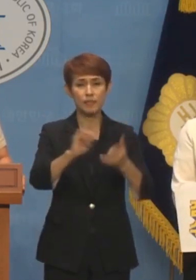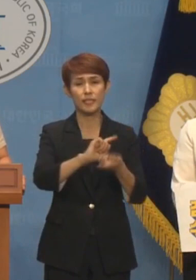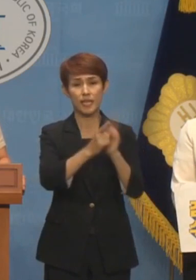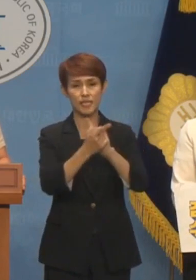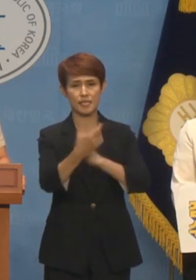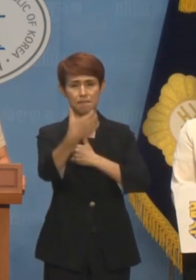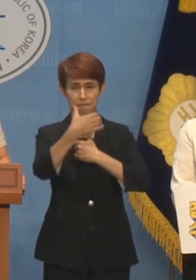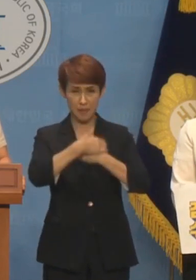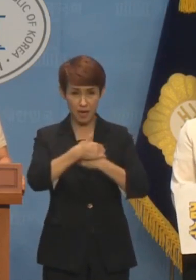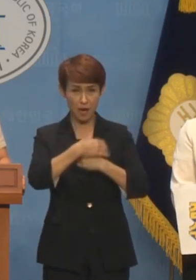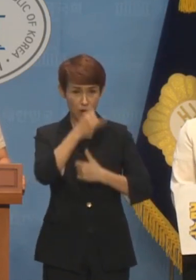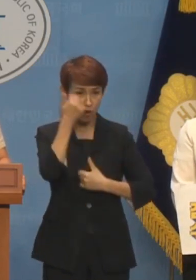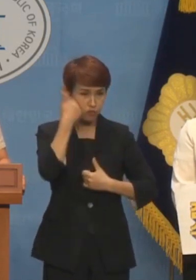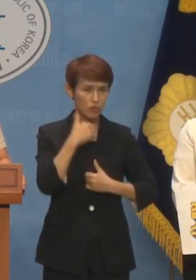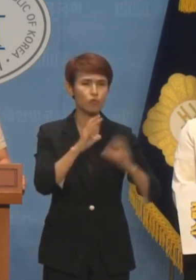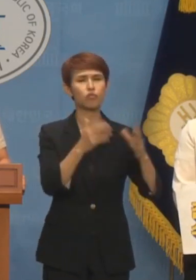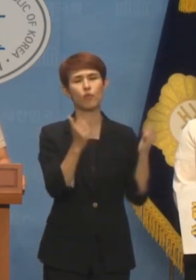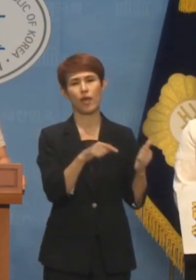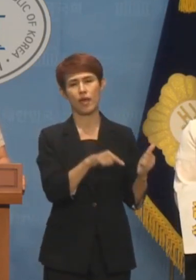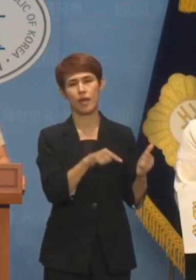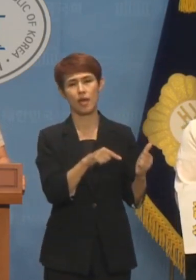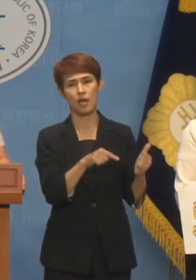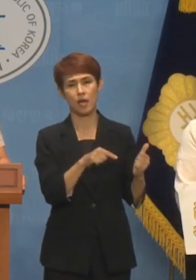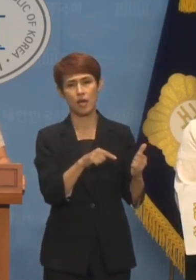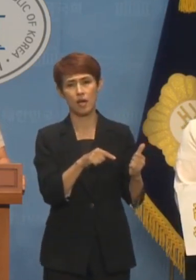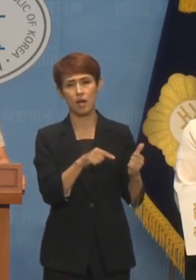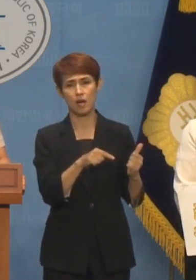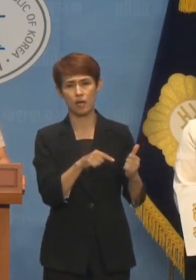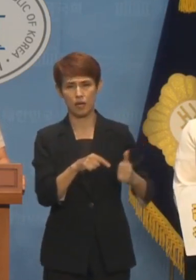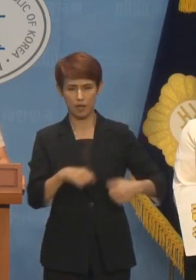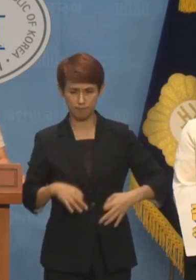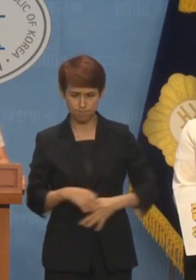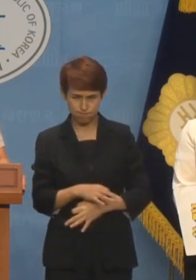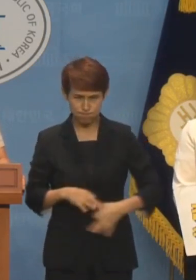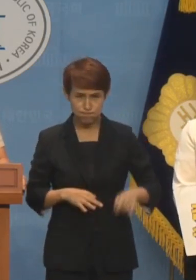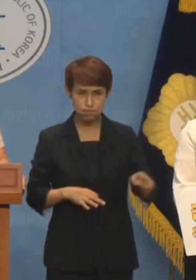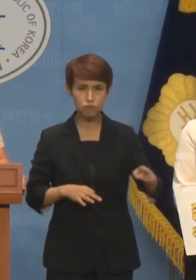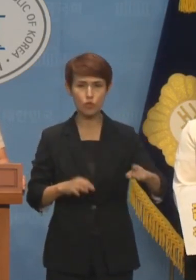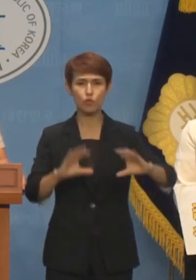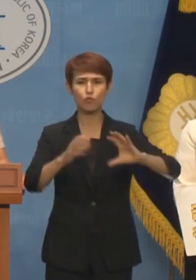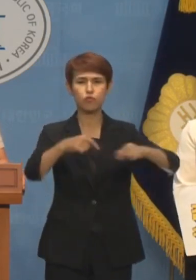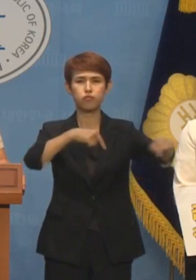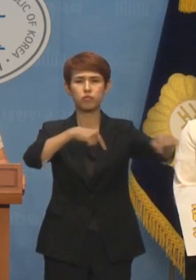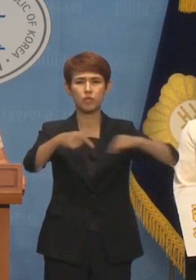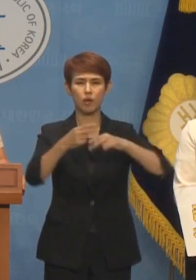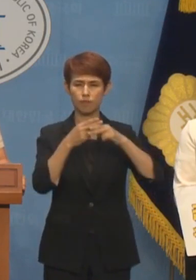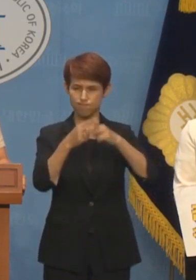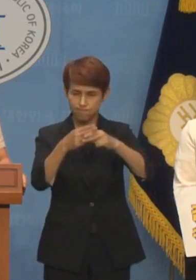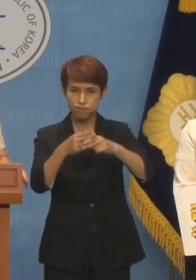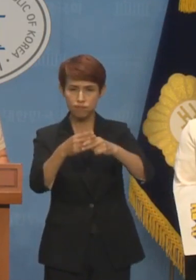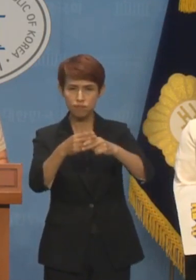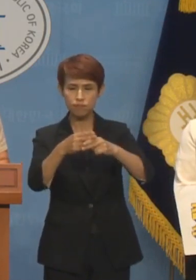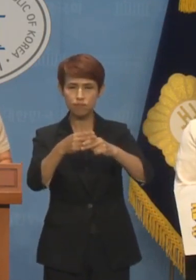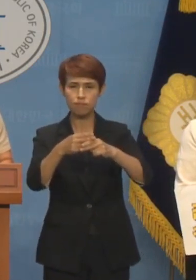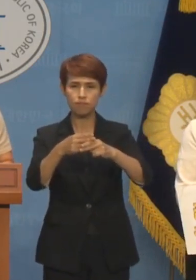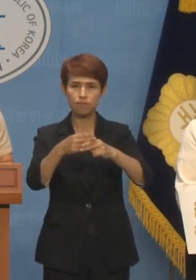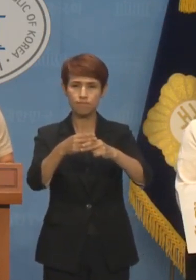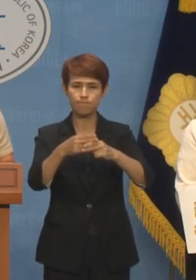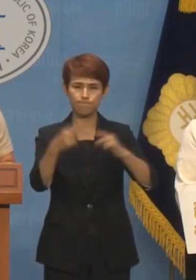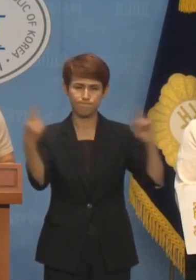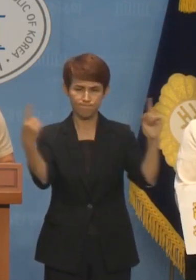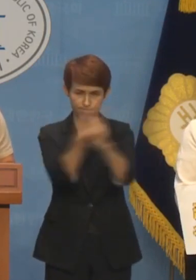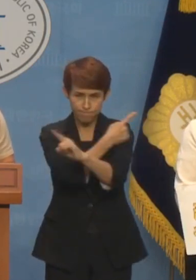위임받은 국회는 이러한 권력형 비리에 대해서 비리와 국정농단을 바로잡는 일에